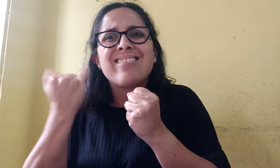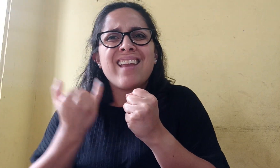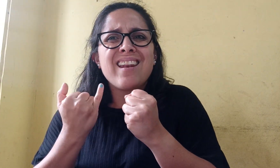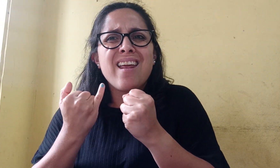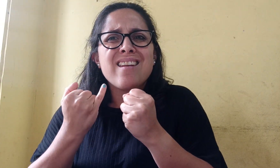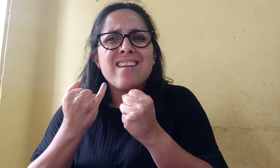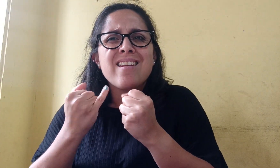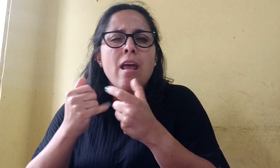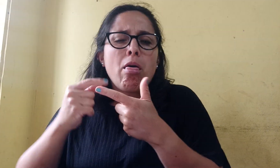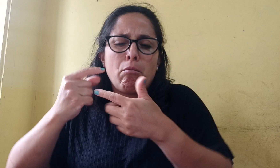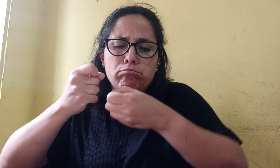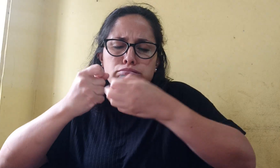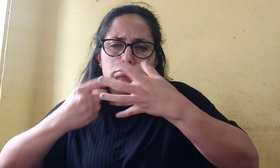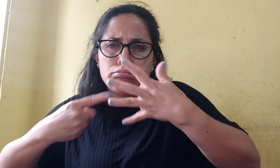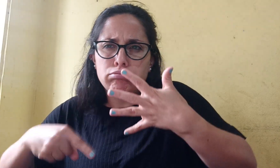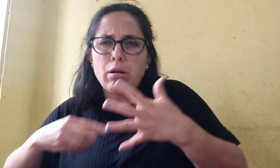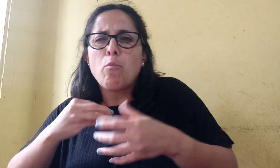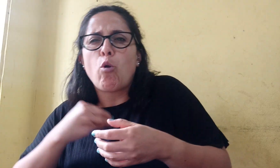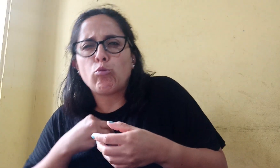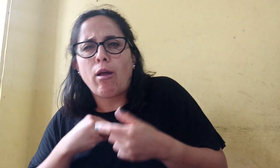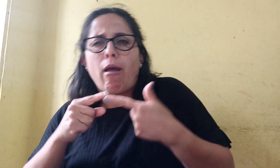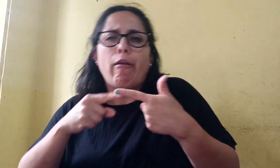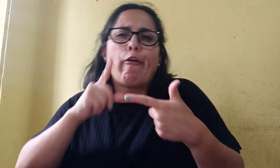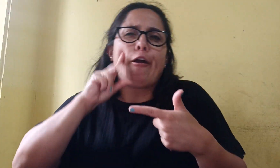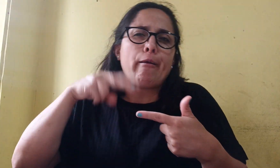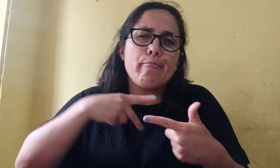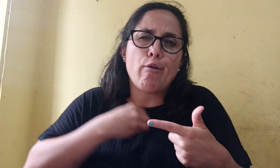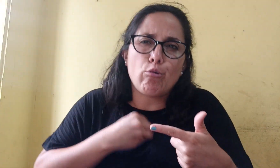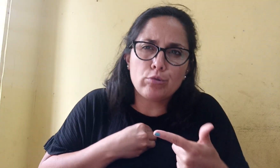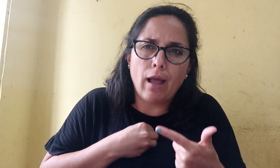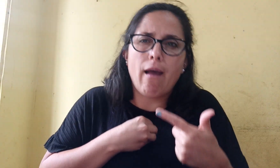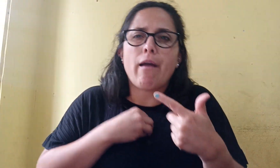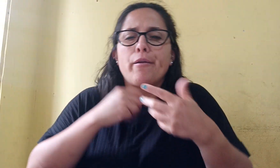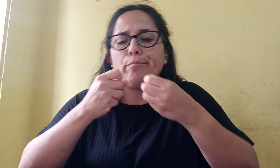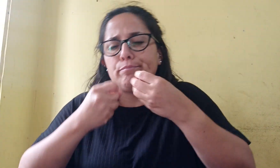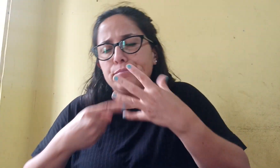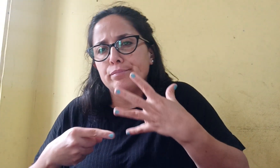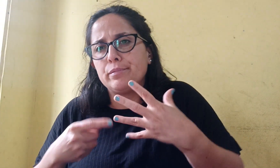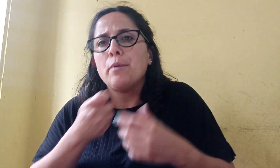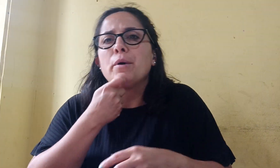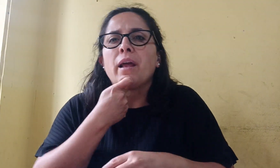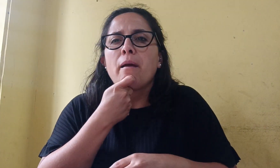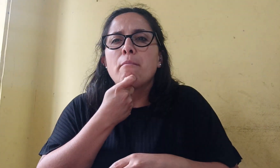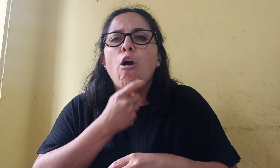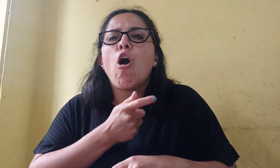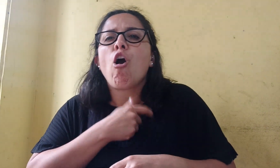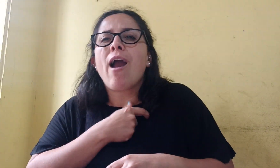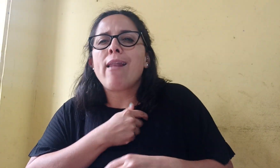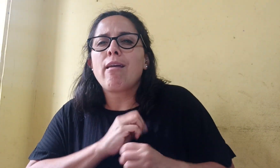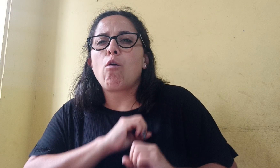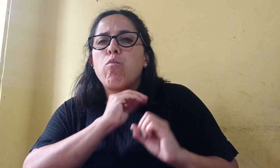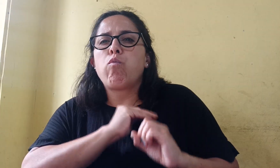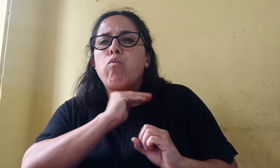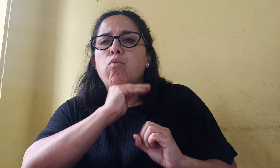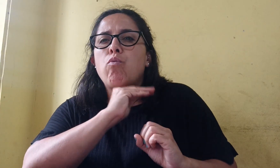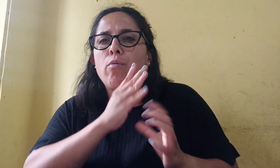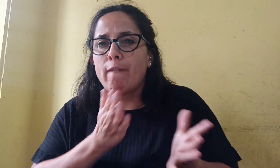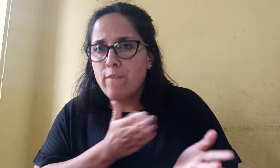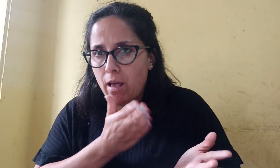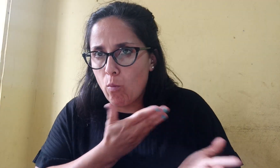El somático es el voluntario, o una función involuntaria, por ejemplo, la frecuencia cardíaca, ¿sí? O una función que tiene que ver con la